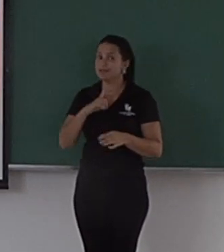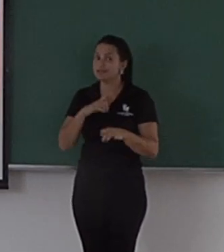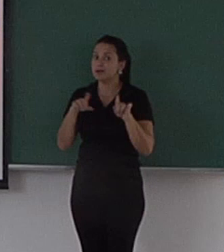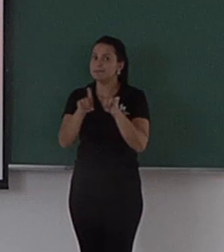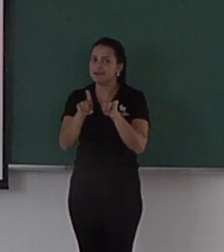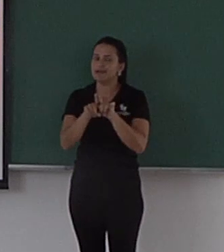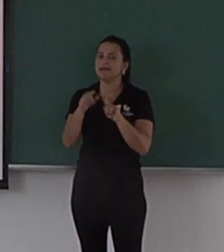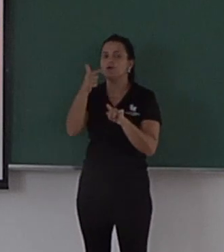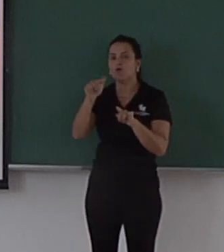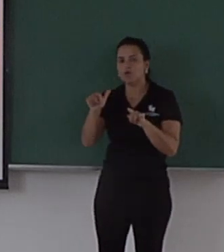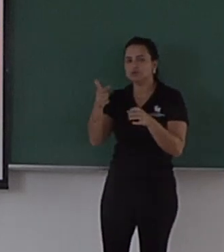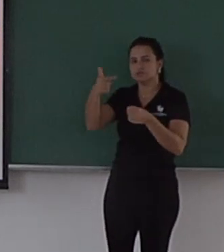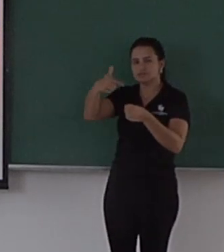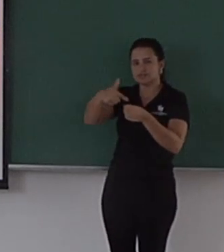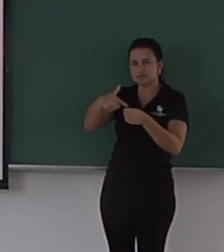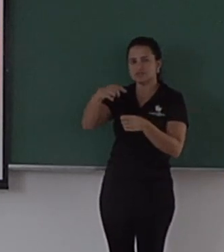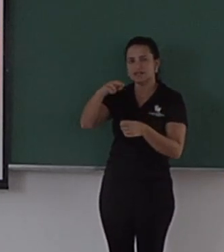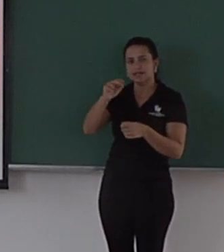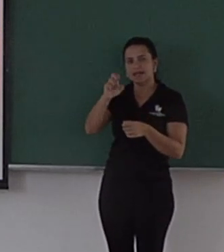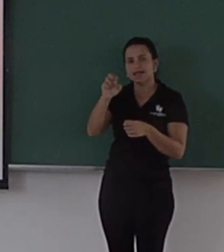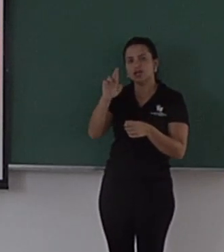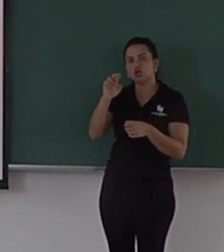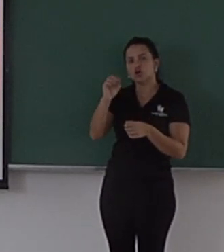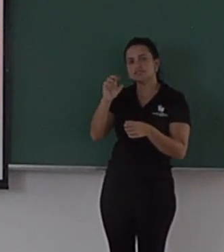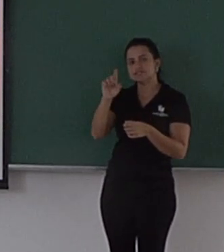aqueles, a gasolina, né, o querosene e tal.